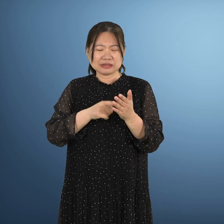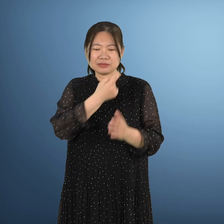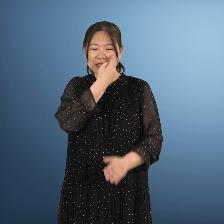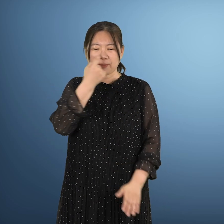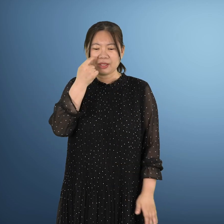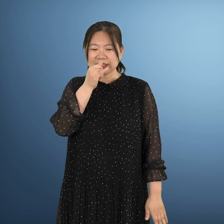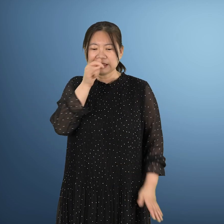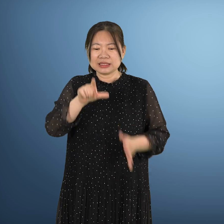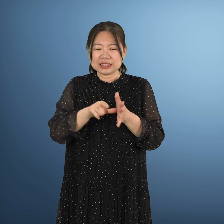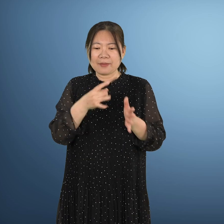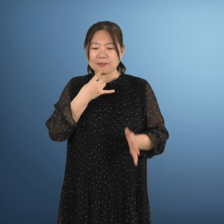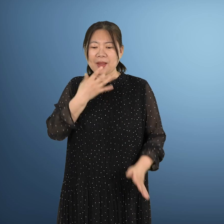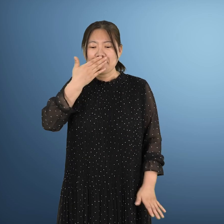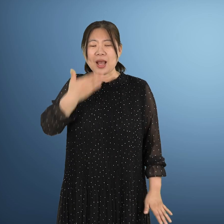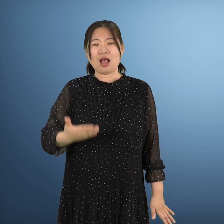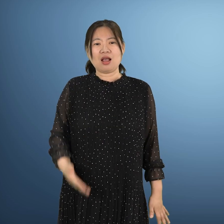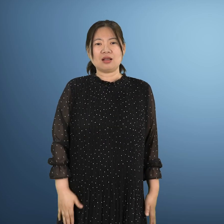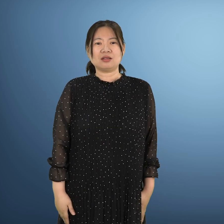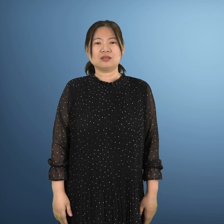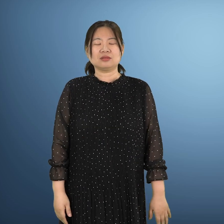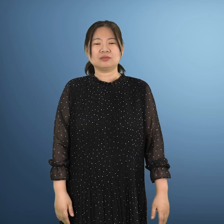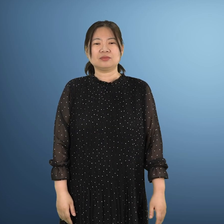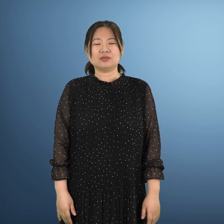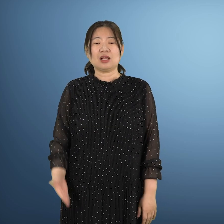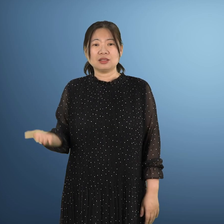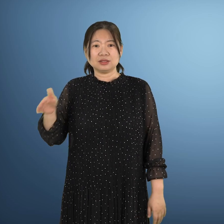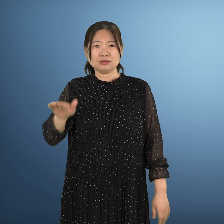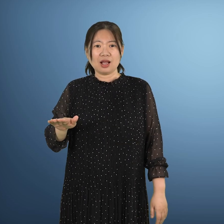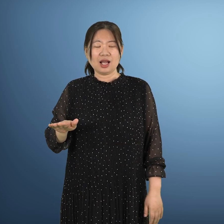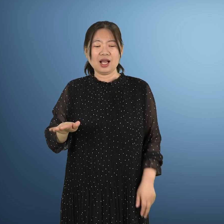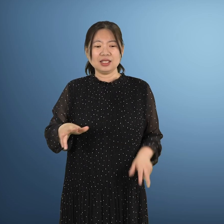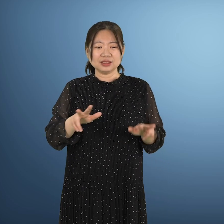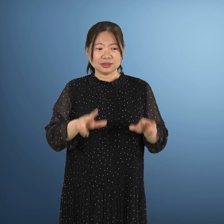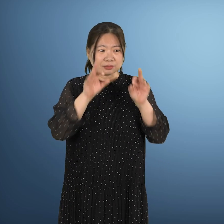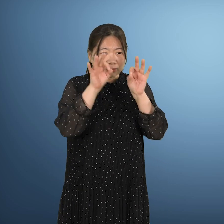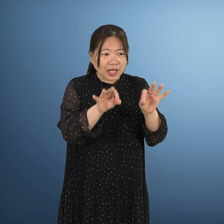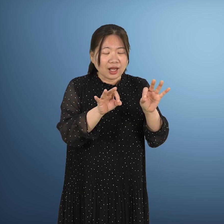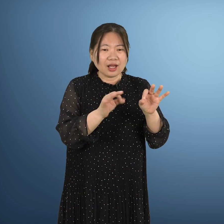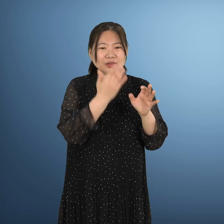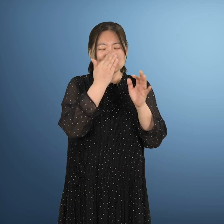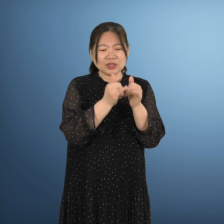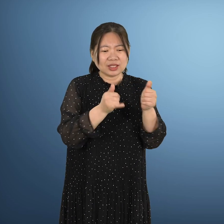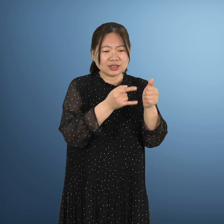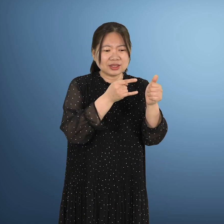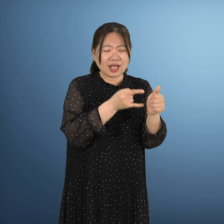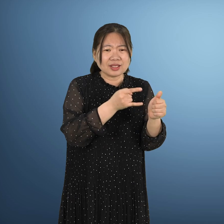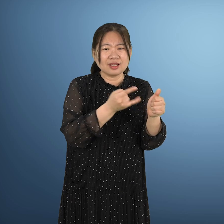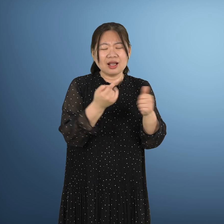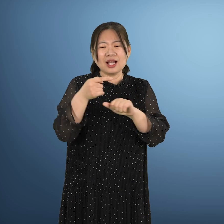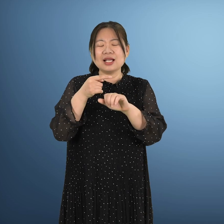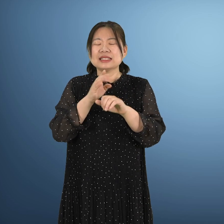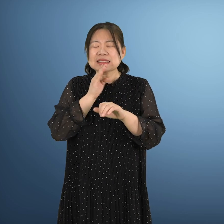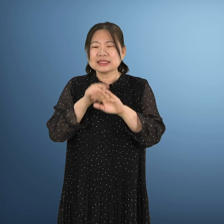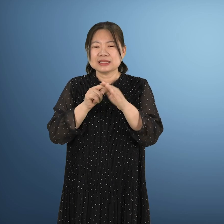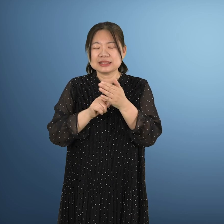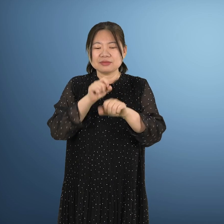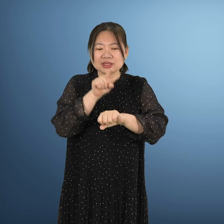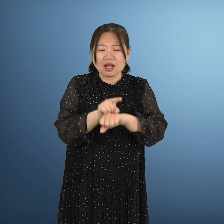때. 그런데 이 당시 유대인들은 그런